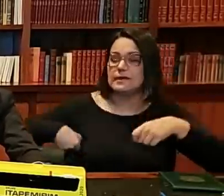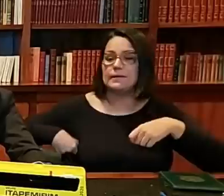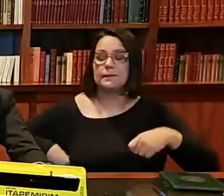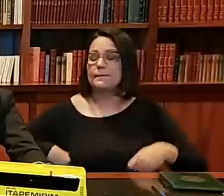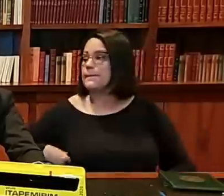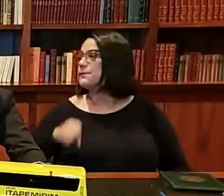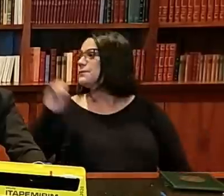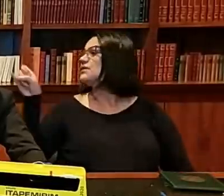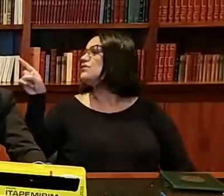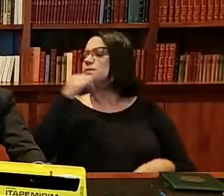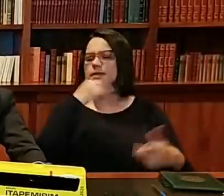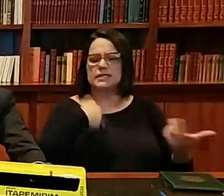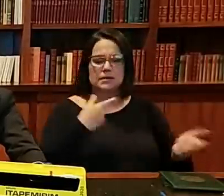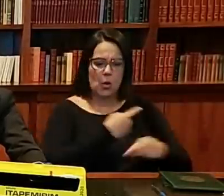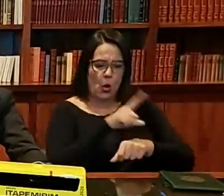o fuso lá,